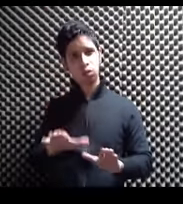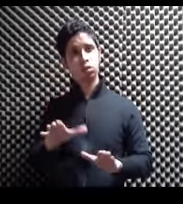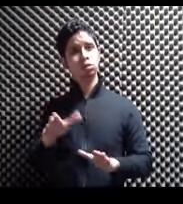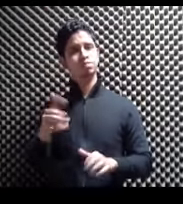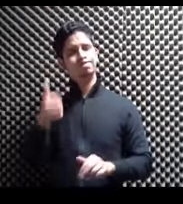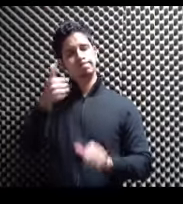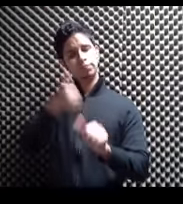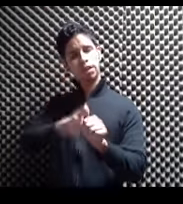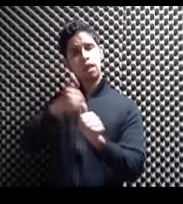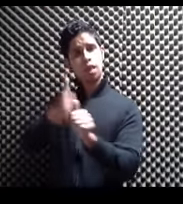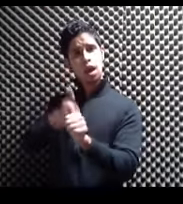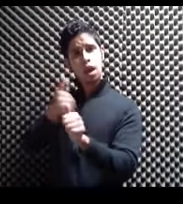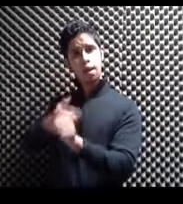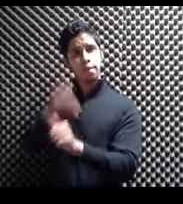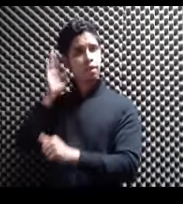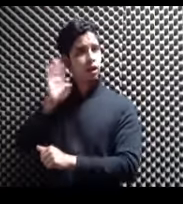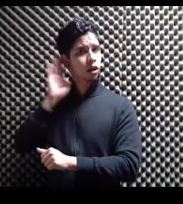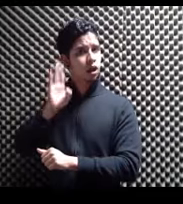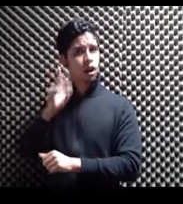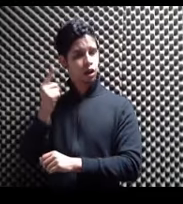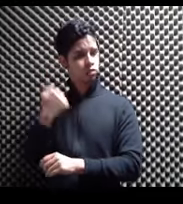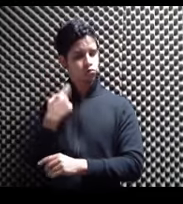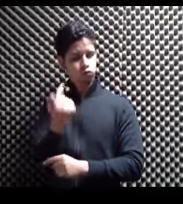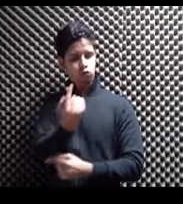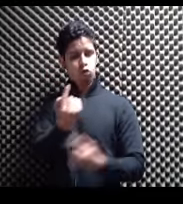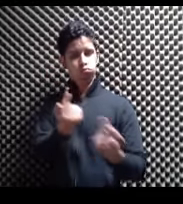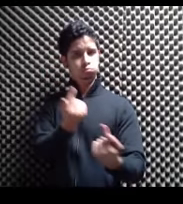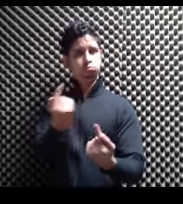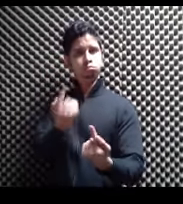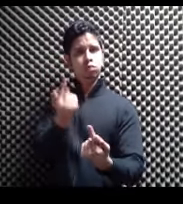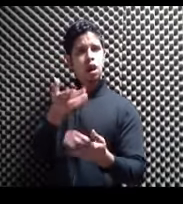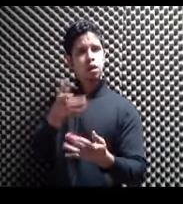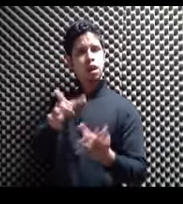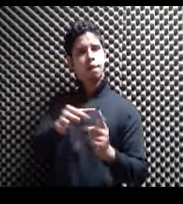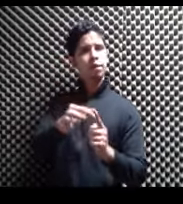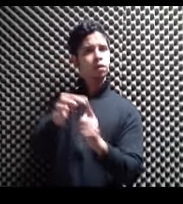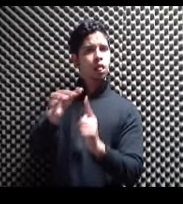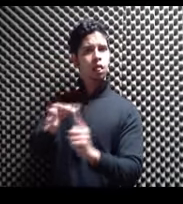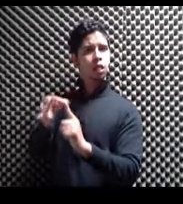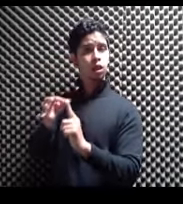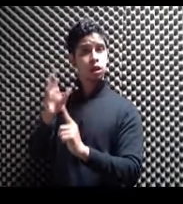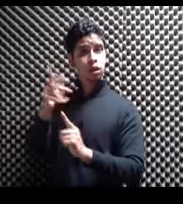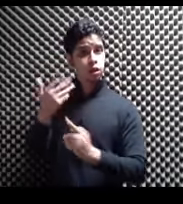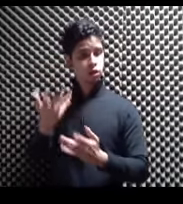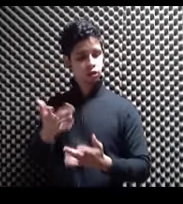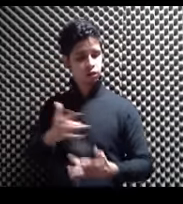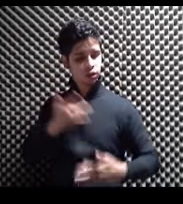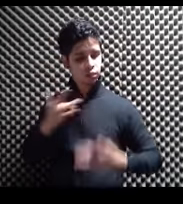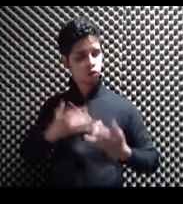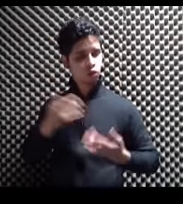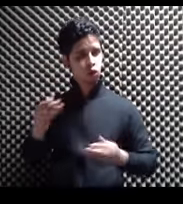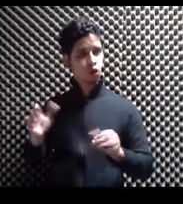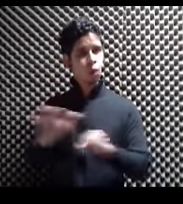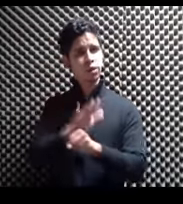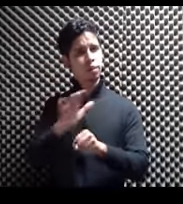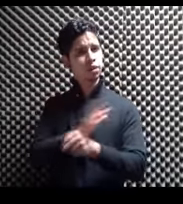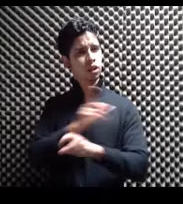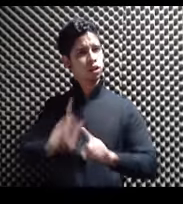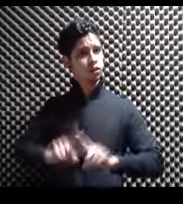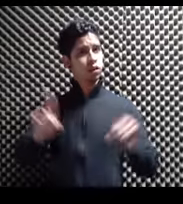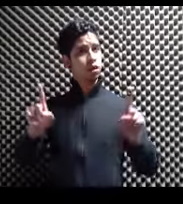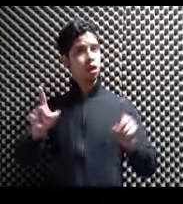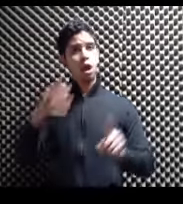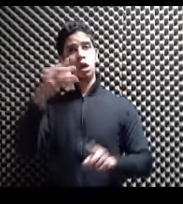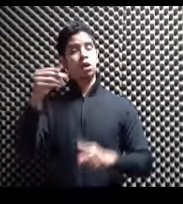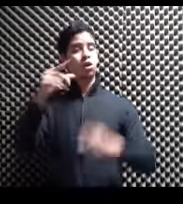que único. Rescata es único y la magia es completamente diferente. Sí. Y los amo demasiado. Y los gatos igual.